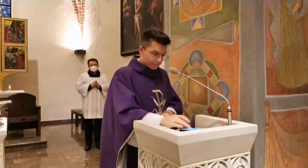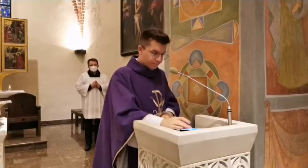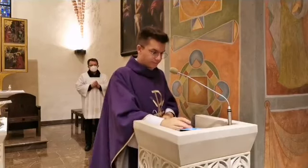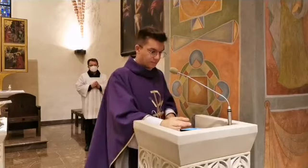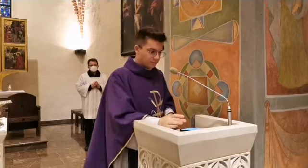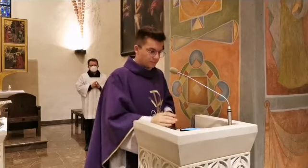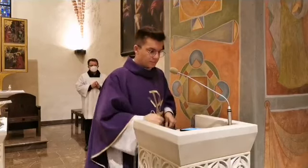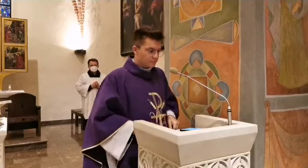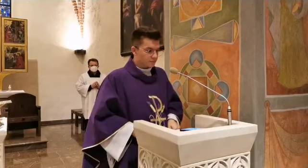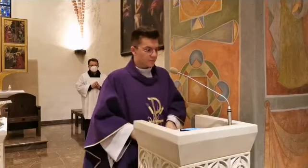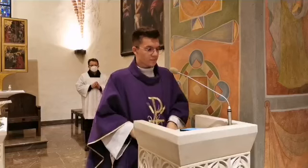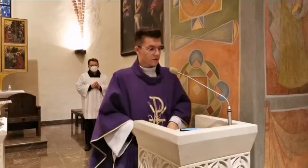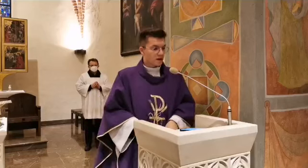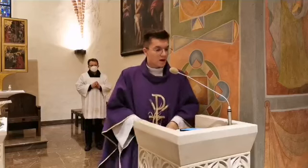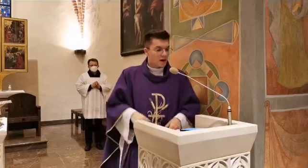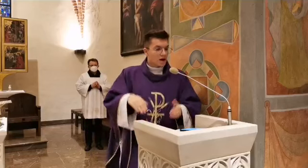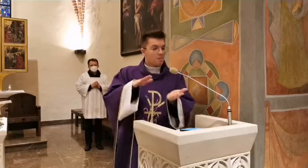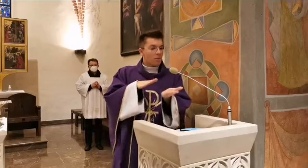Panie.